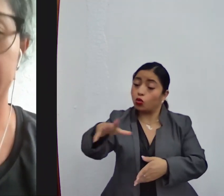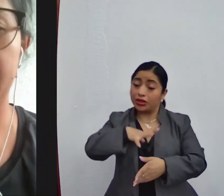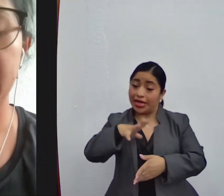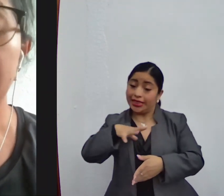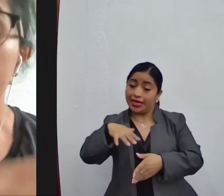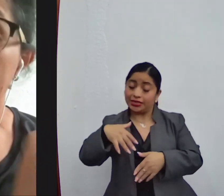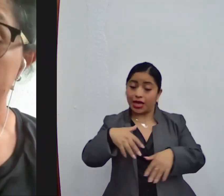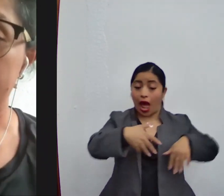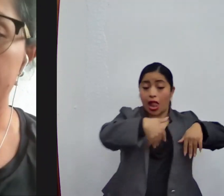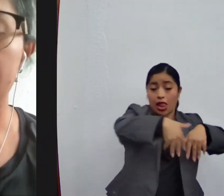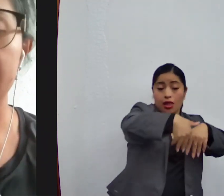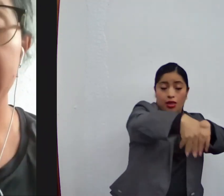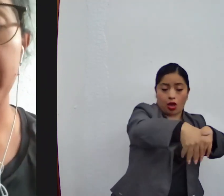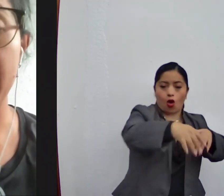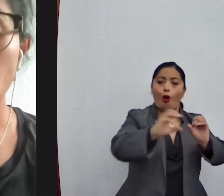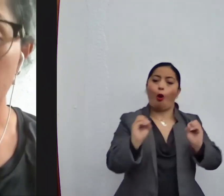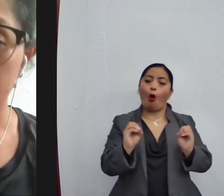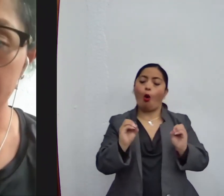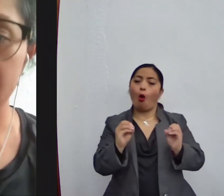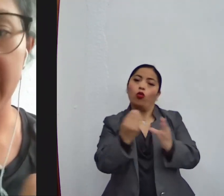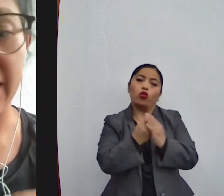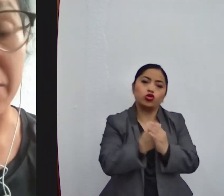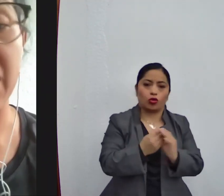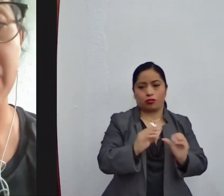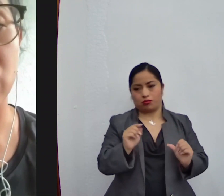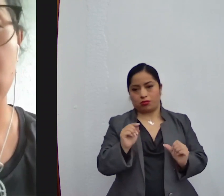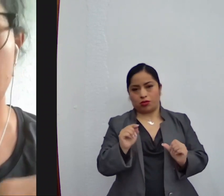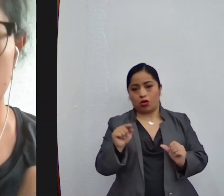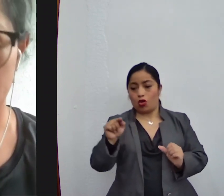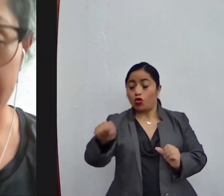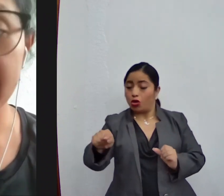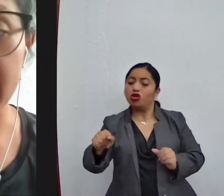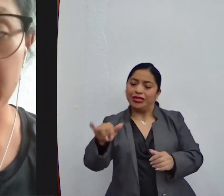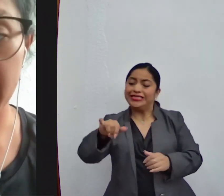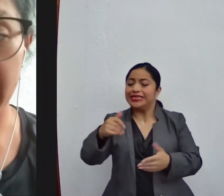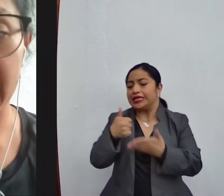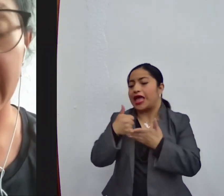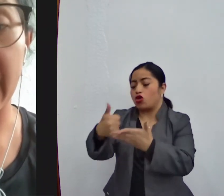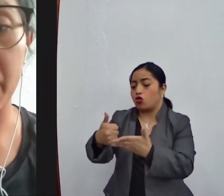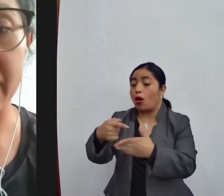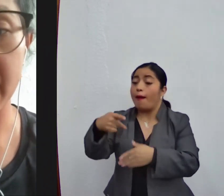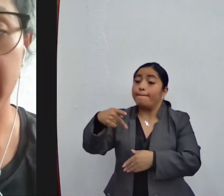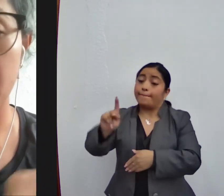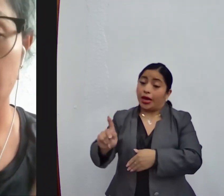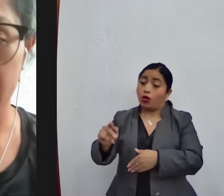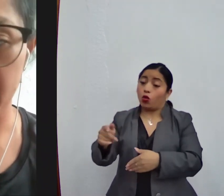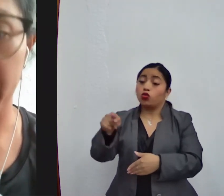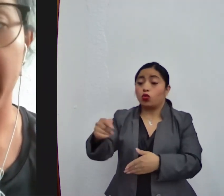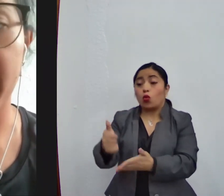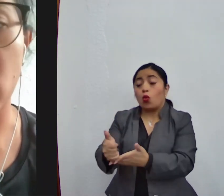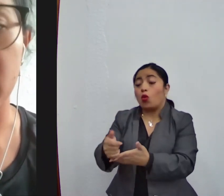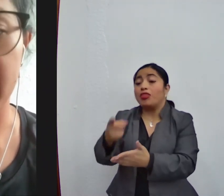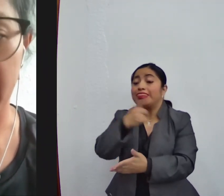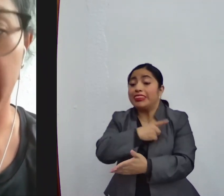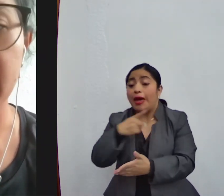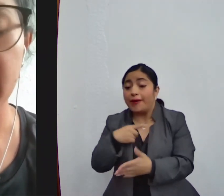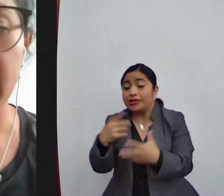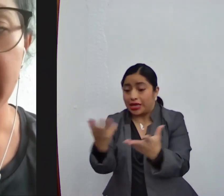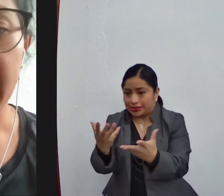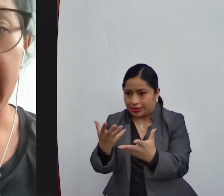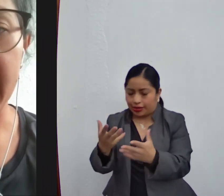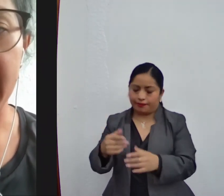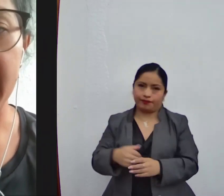que esperar a que este evento inicie. A mí ya me tocó 3 horas esperar a que llegara la presidenta municipal de